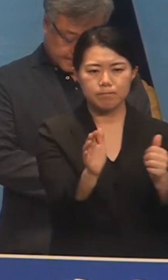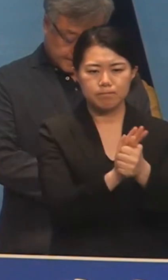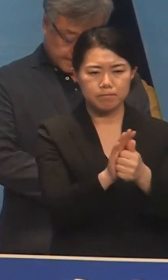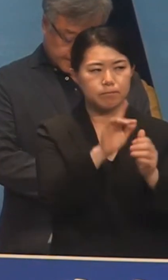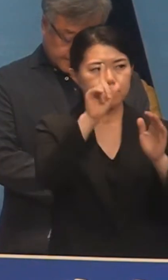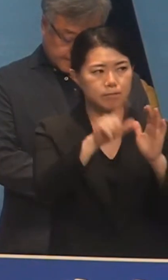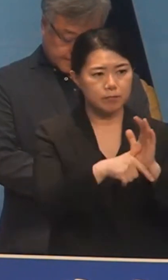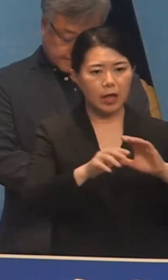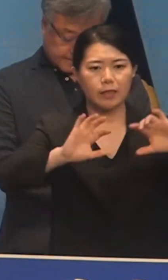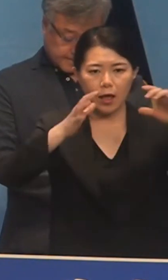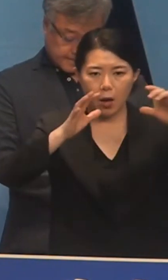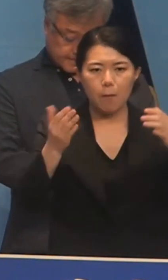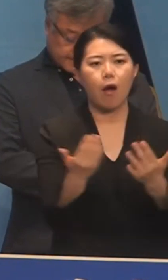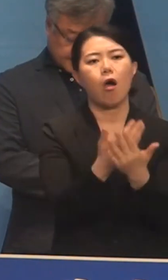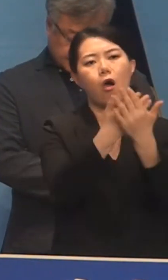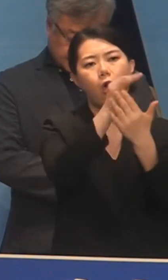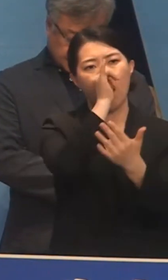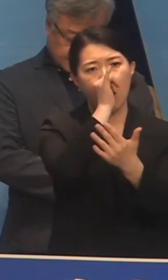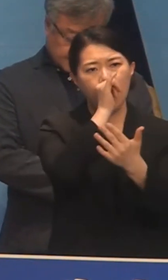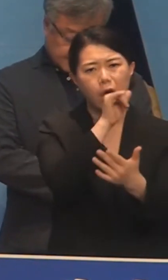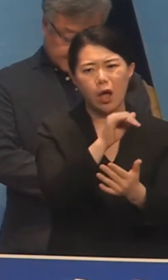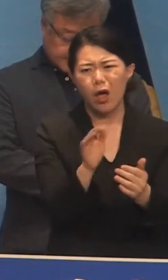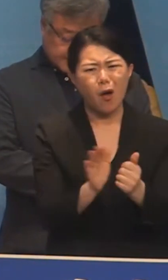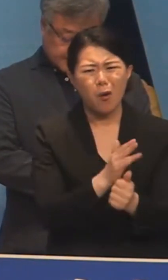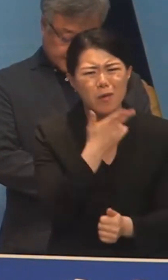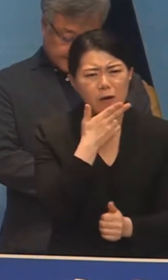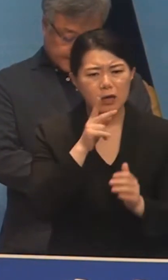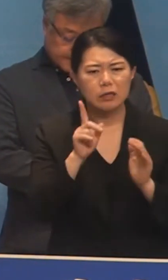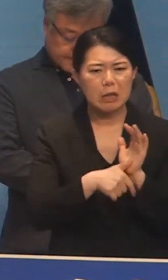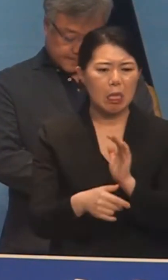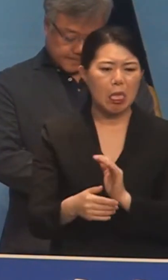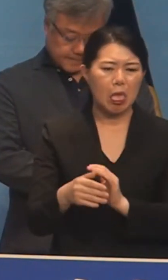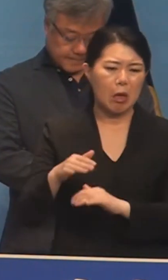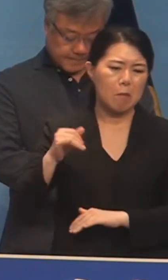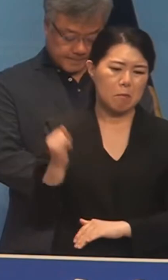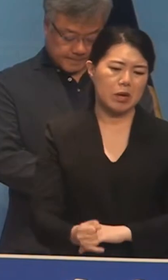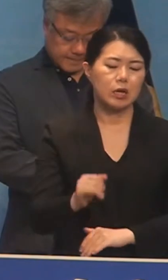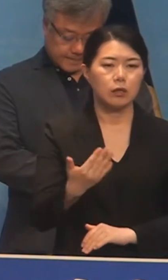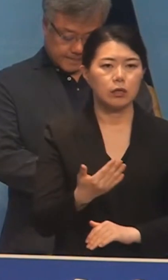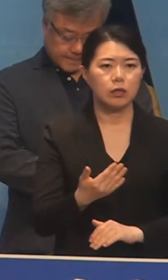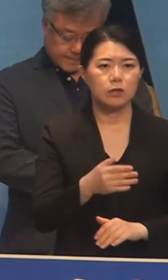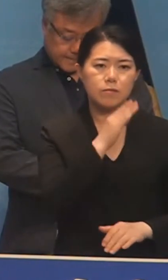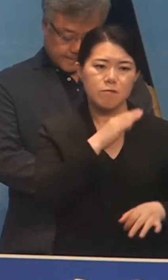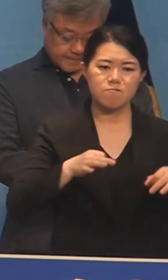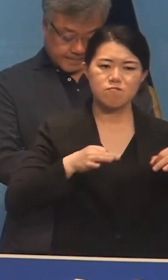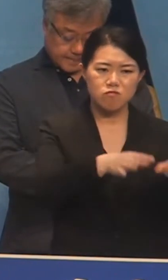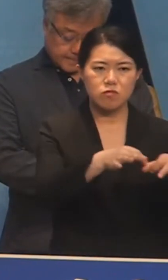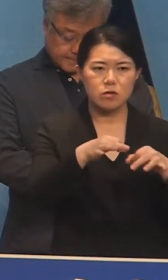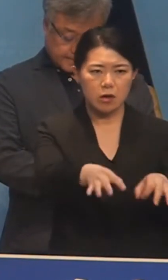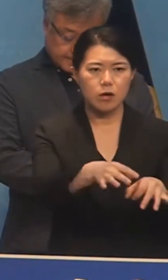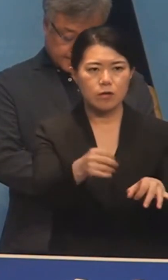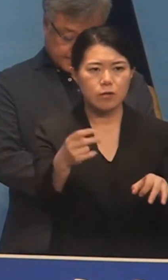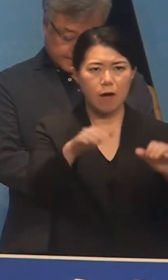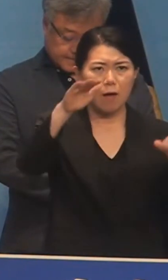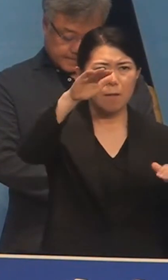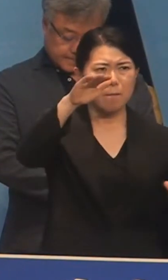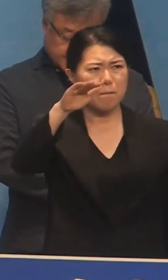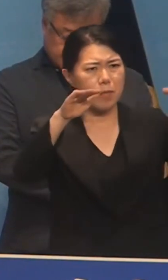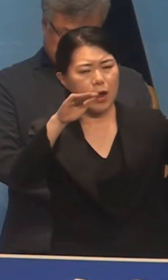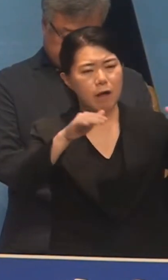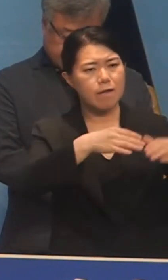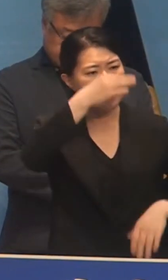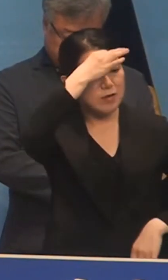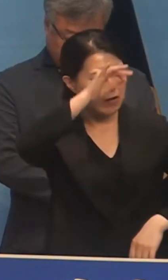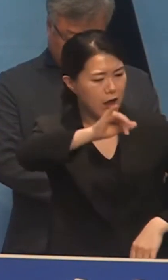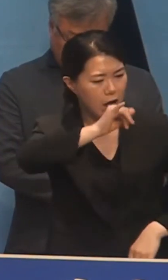때 나라는 흥했고 그렇지 못했을 때 뒤처졌다. 과감한 투자와 초격차의 압도적